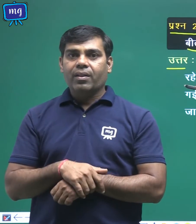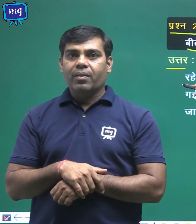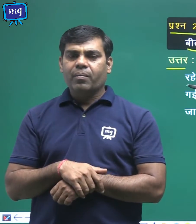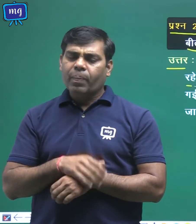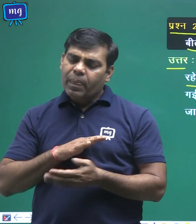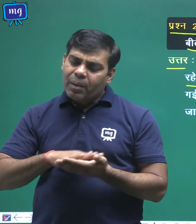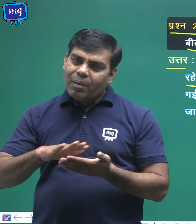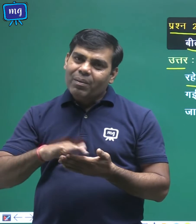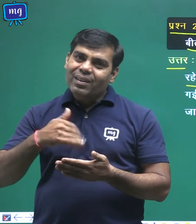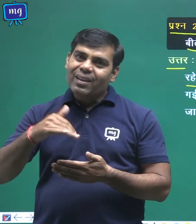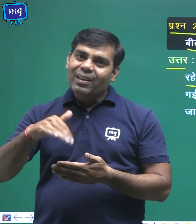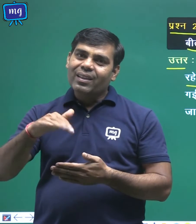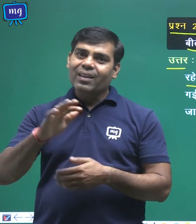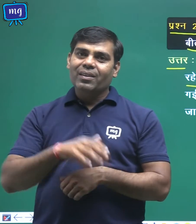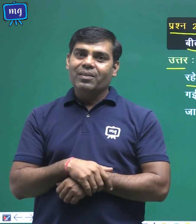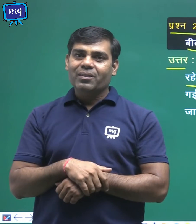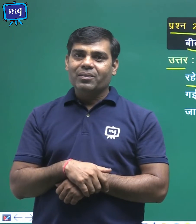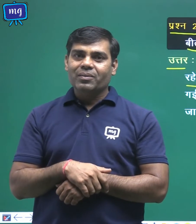बीत रहे थे